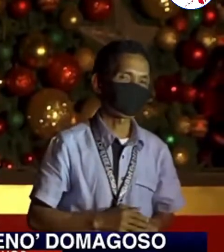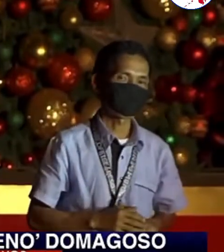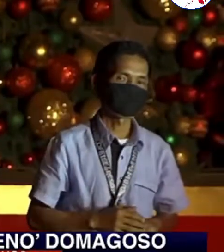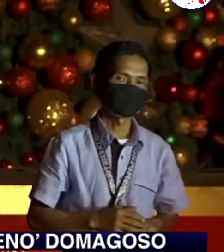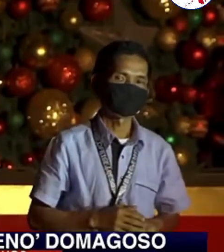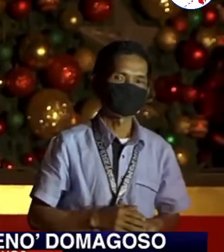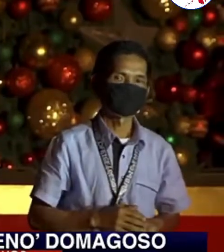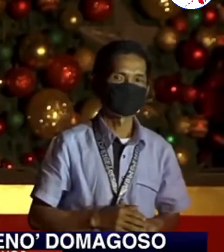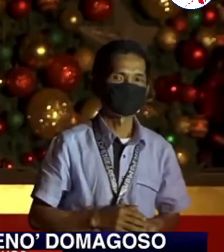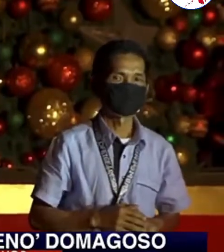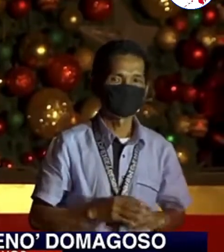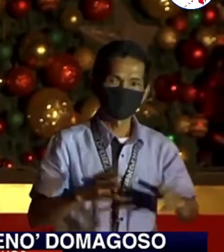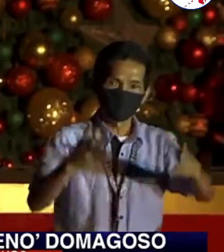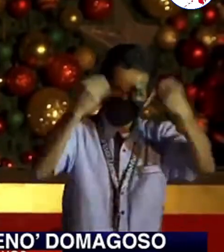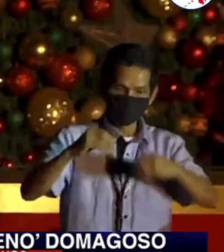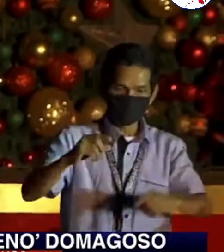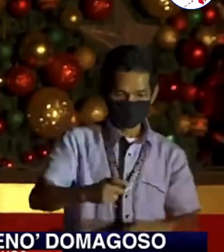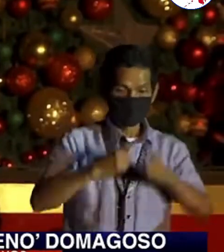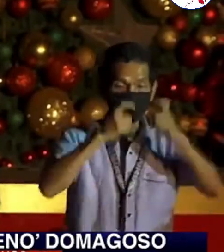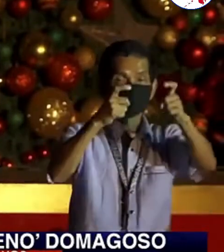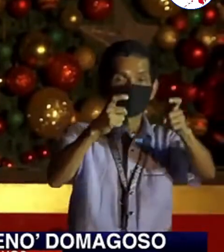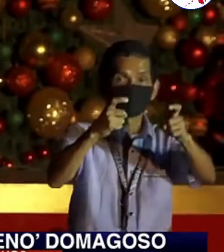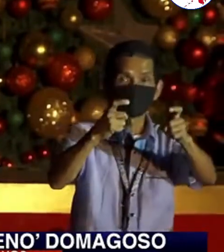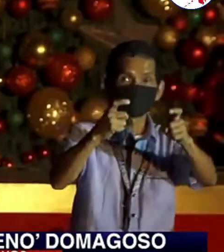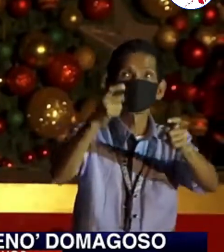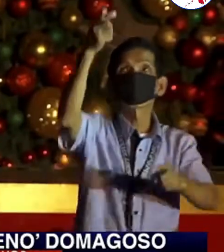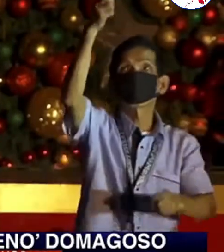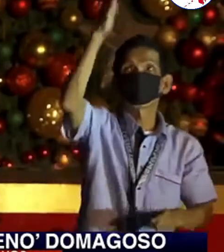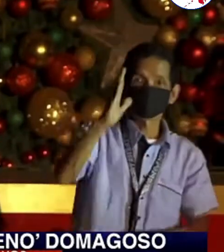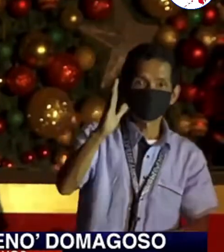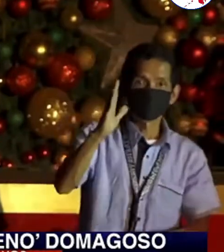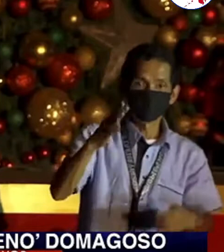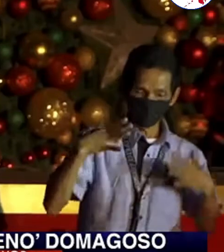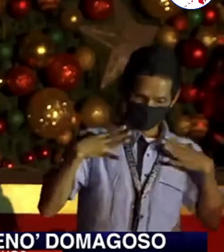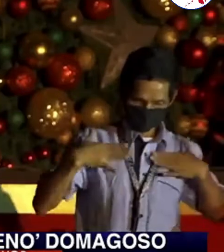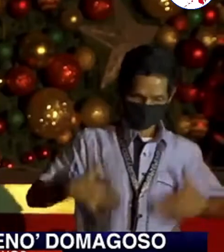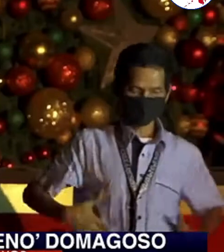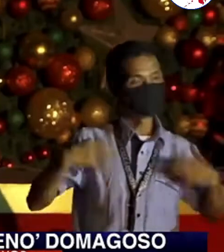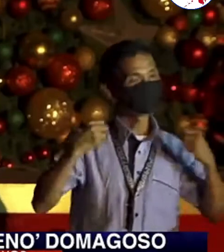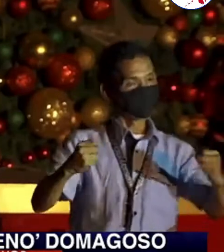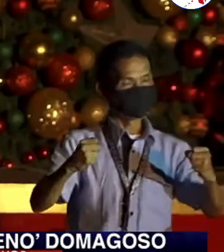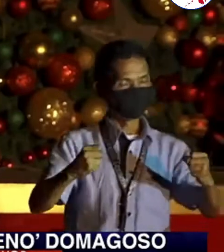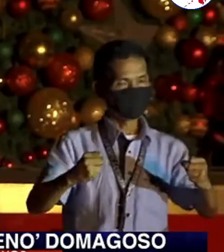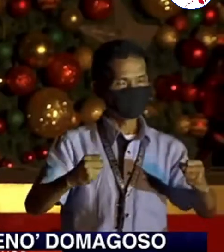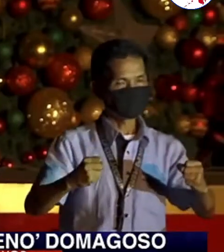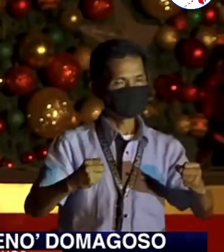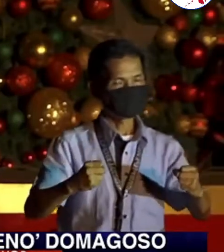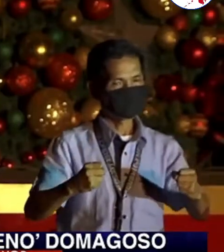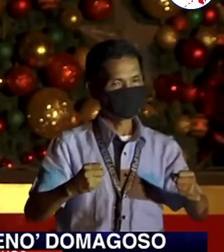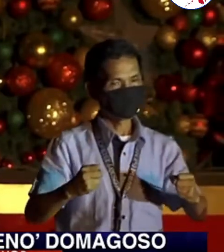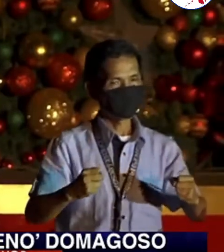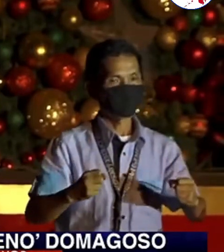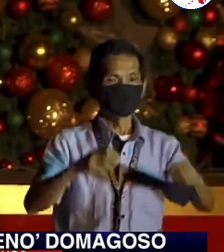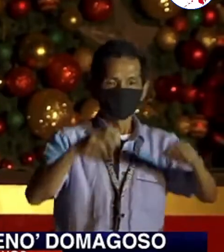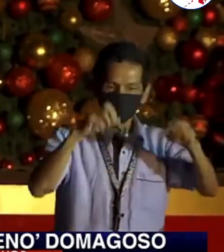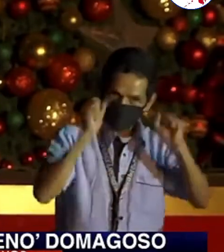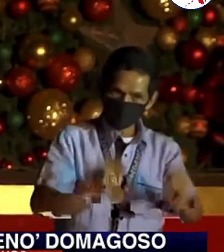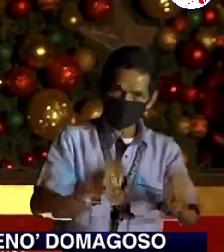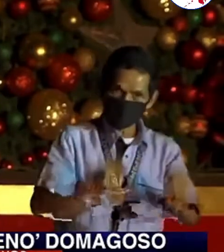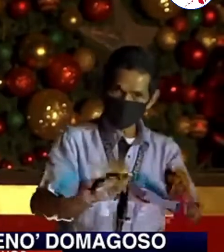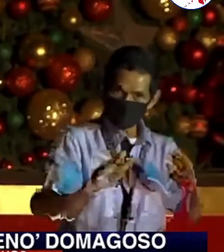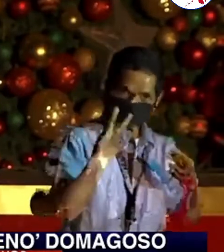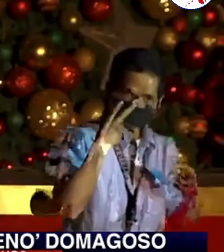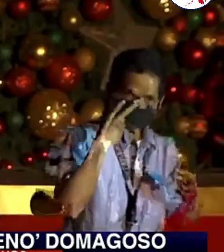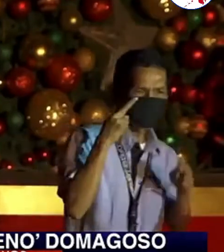At dulutan tayo ng regalo ng Panginoon Diyos ng malusog na pangangatawan upang makita